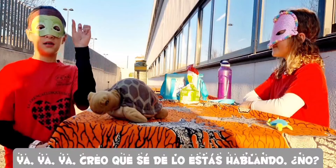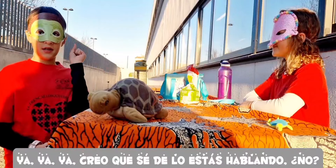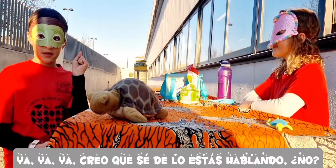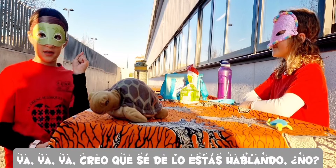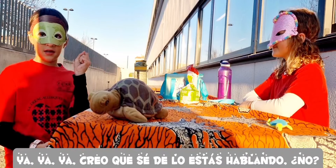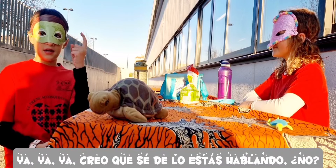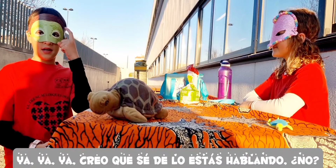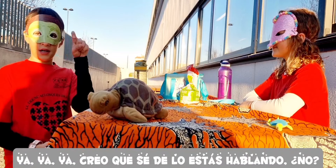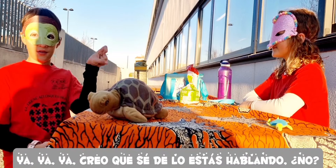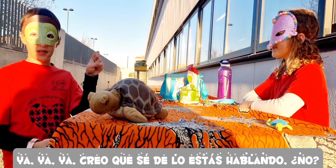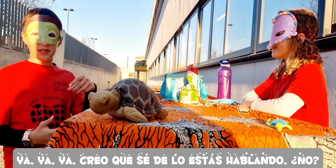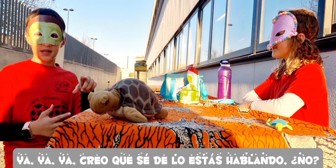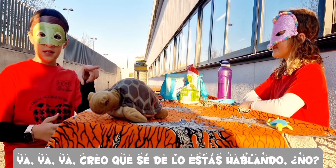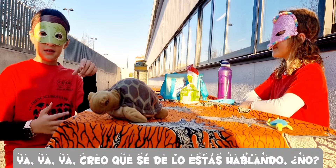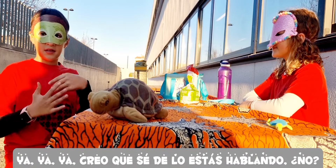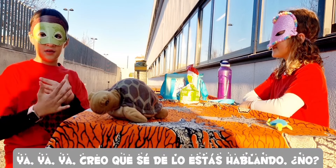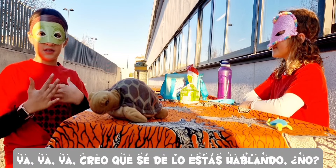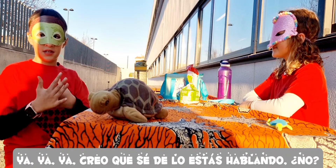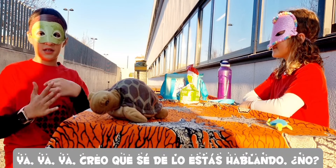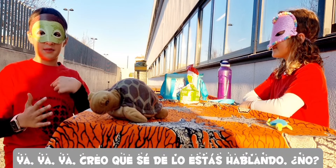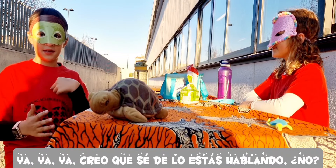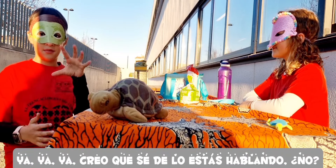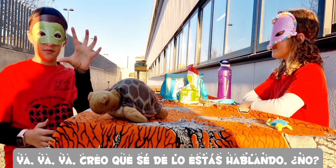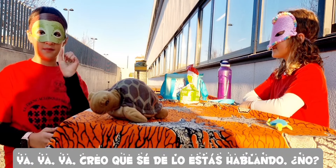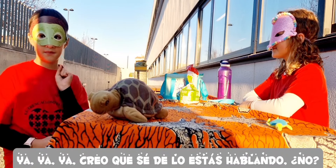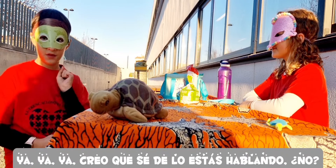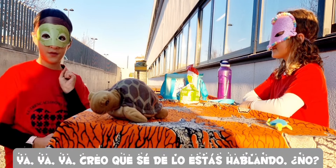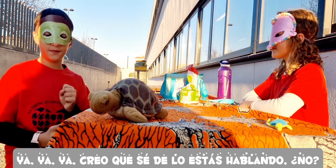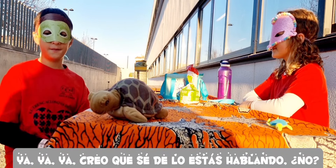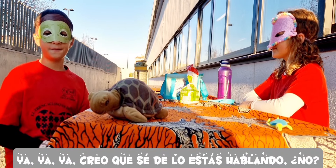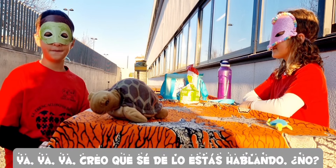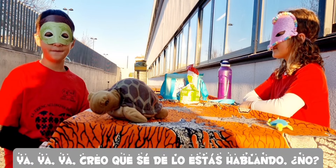Ya, ya, ya. Creo que sé de lo que estás hablando, ¿no?